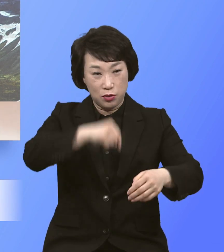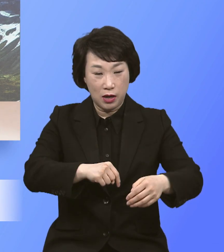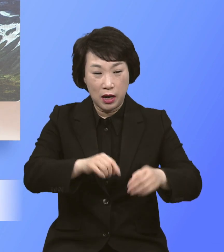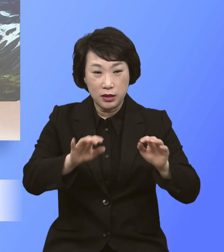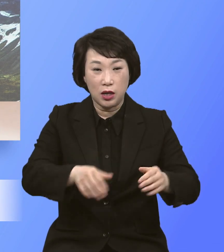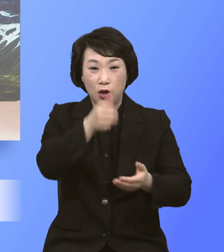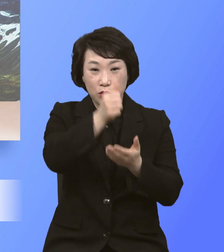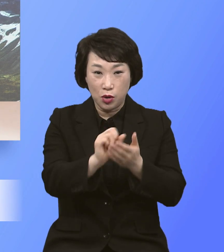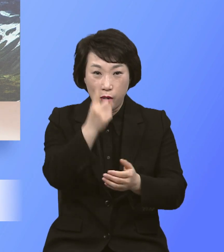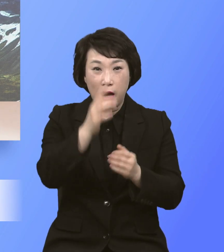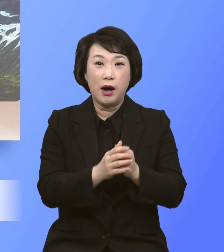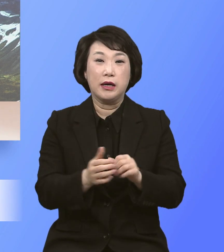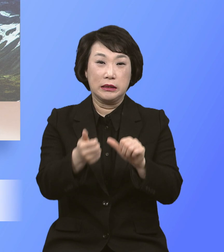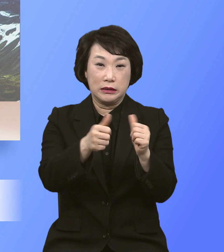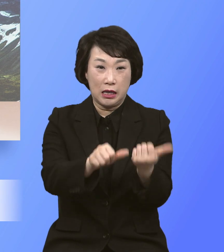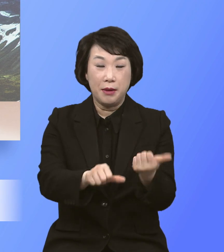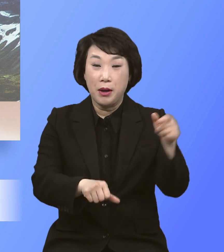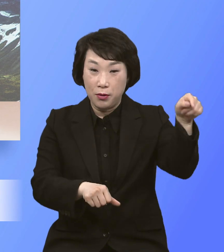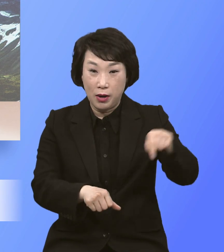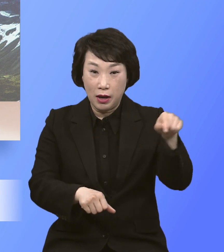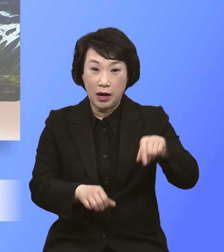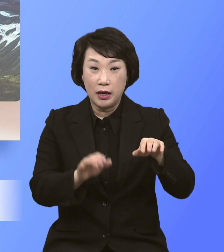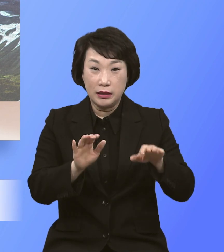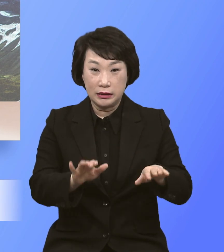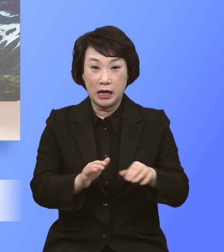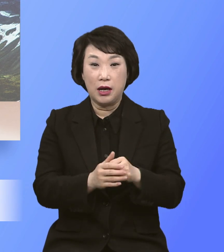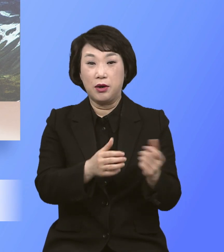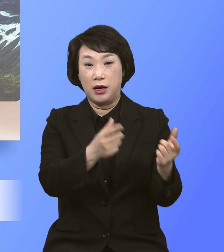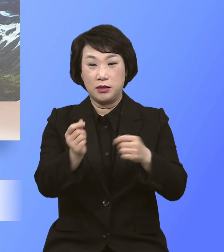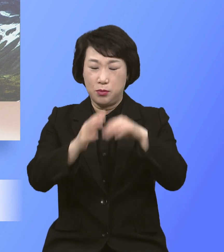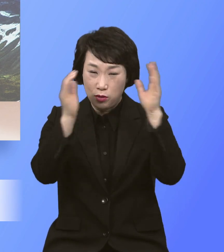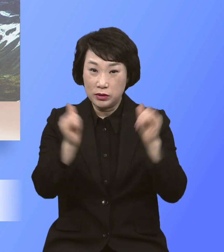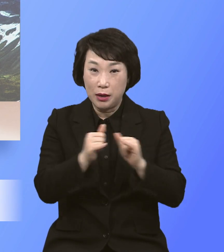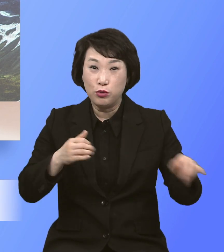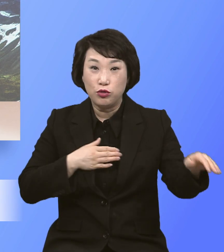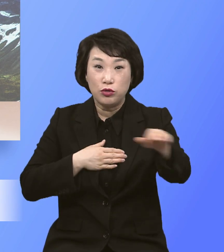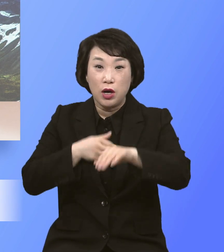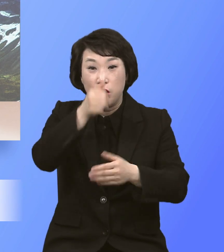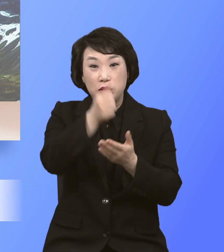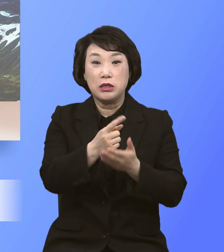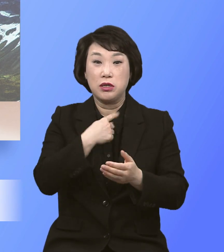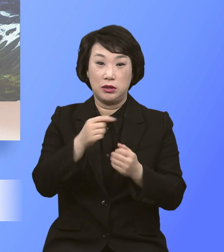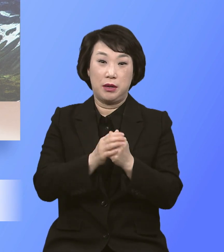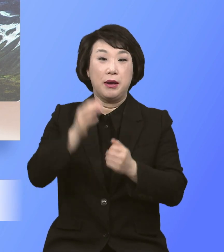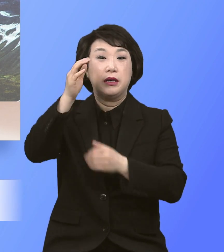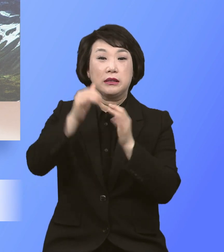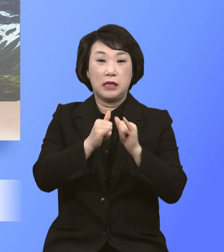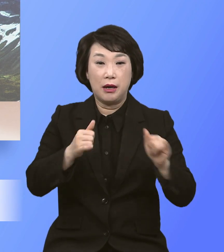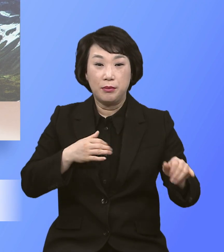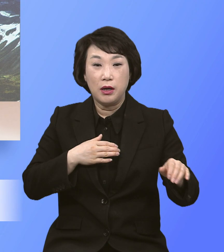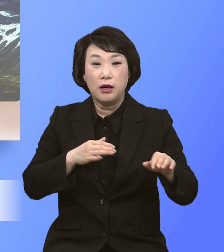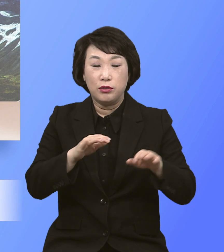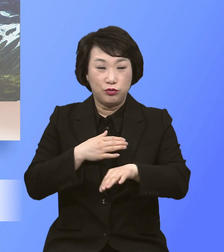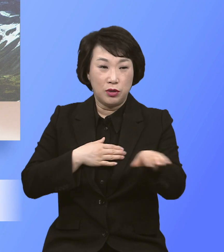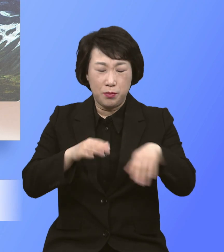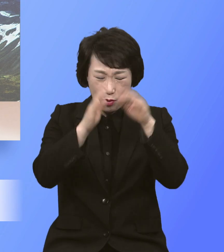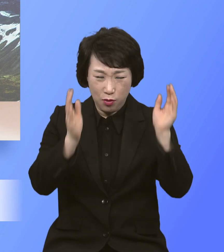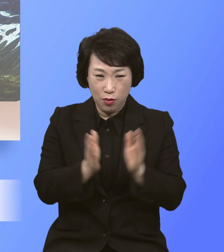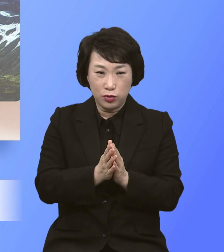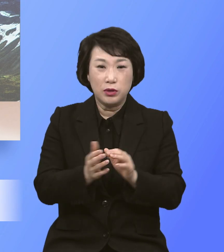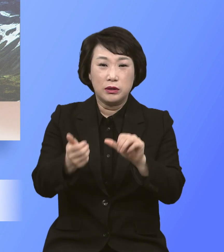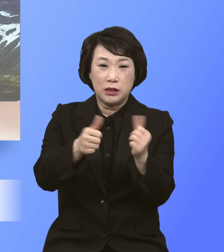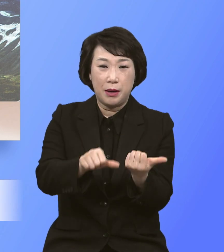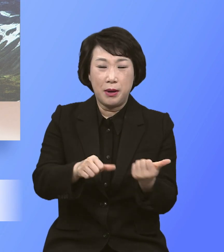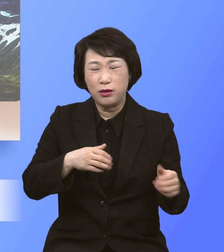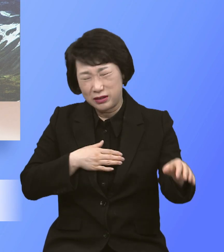들어오고 죄로 말미암아 사망이 왔나니 이와 같이 모든 사람이 죄를 지었으므로 사망이